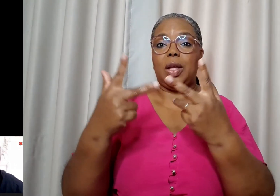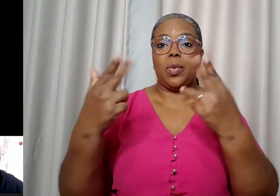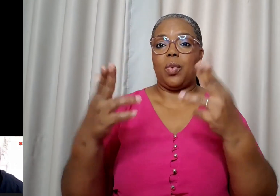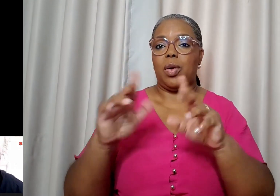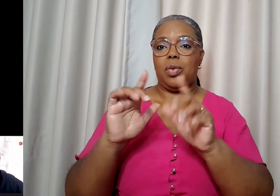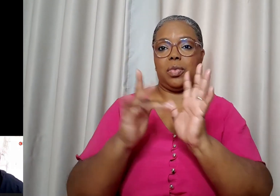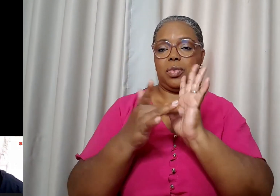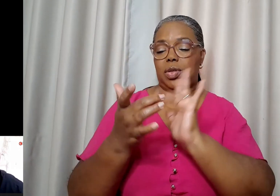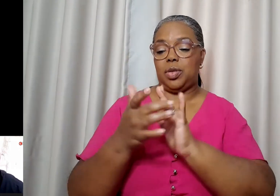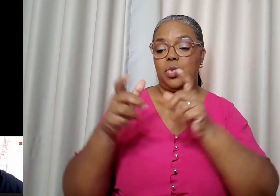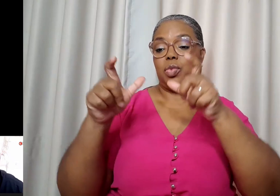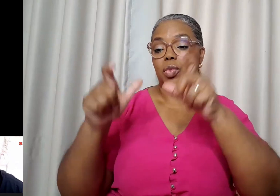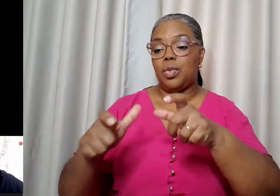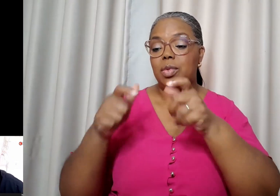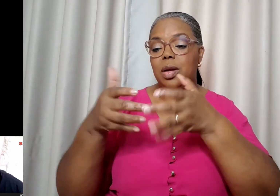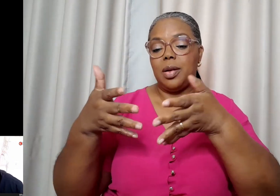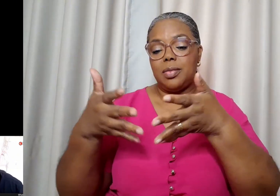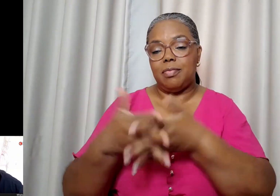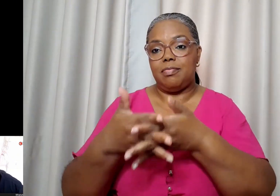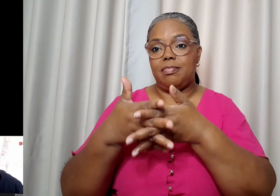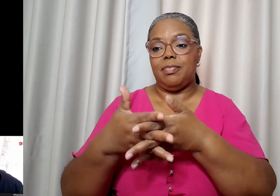burros.